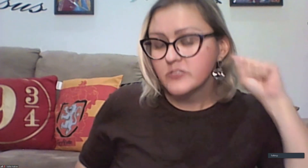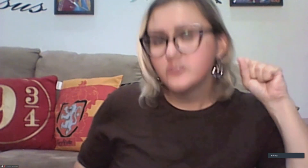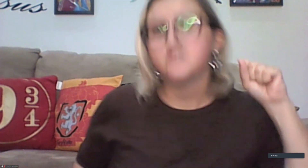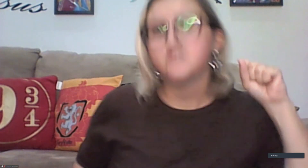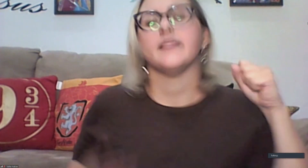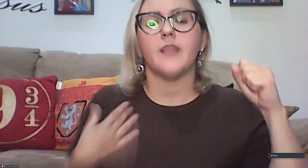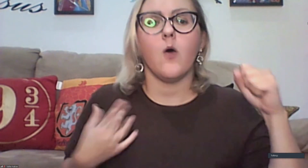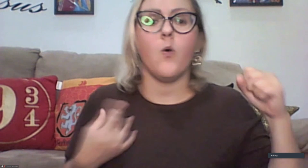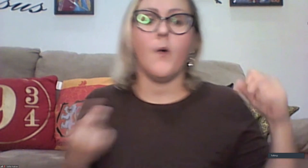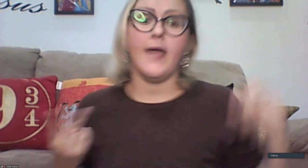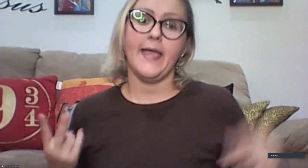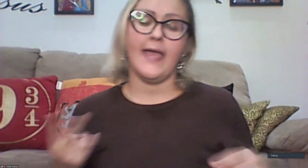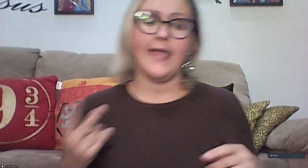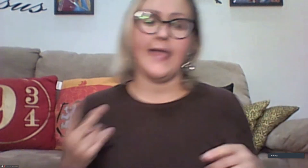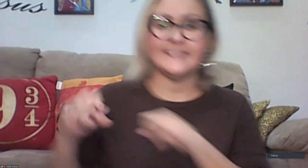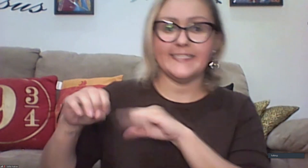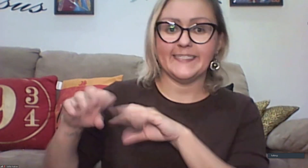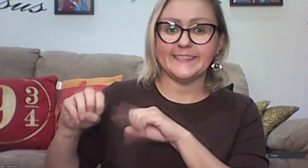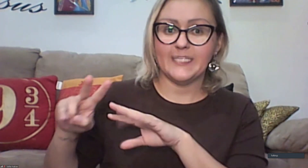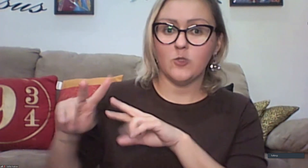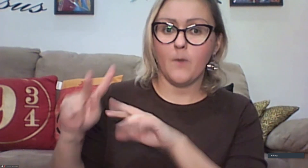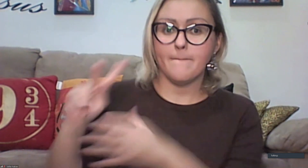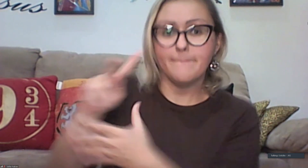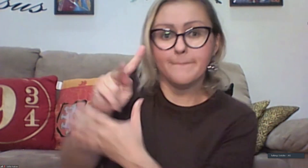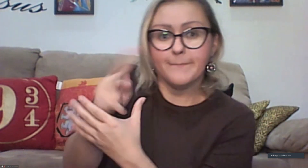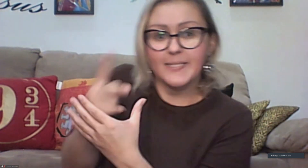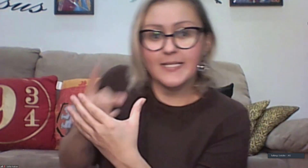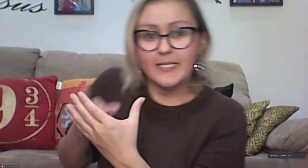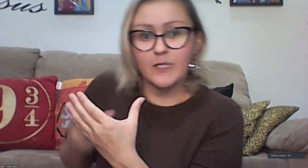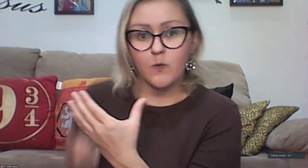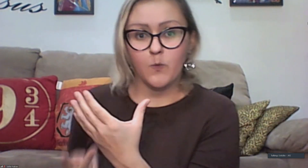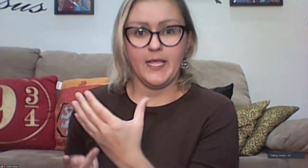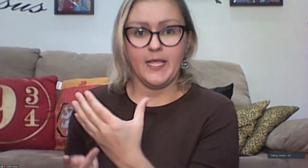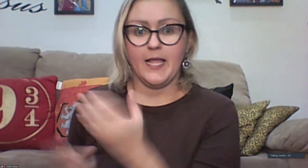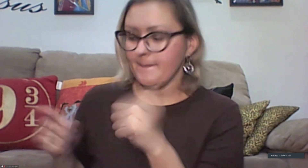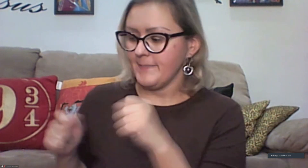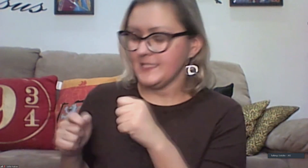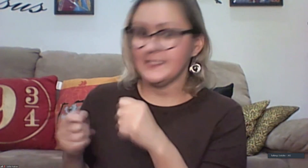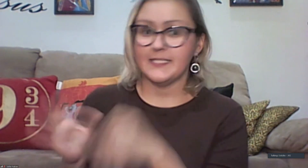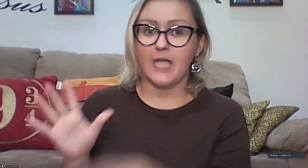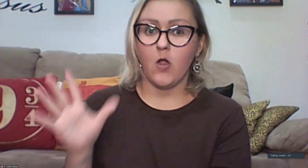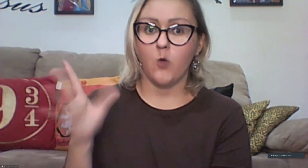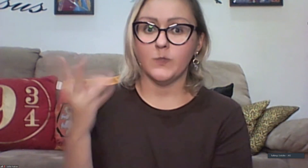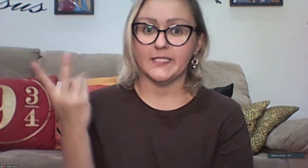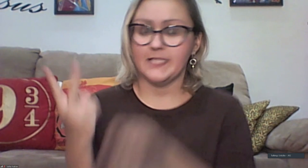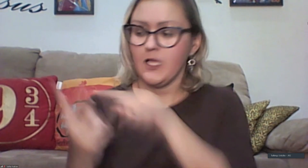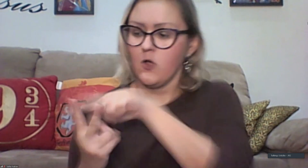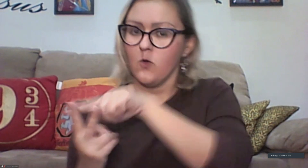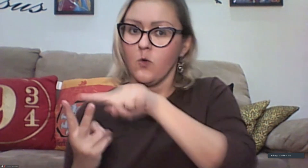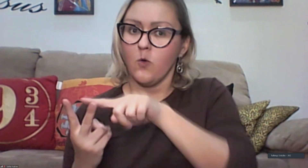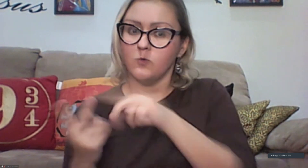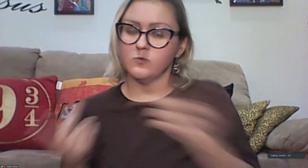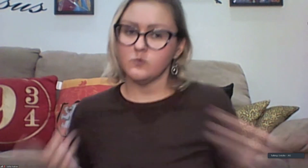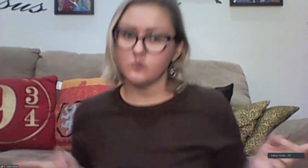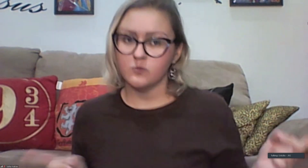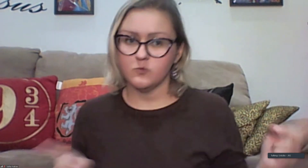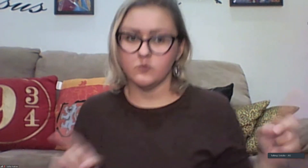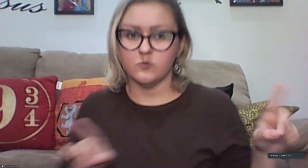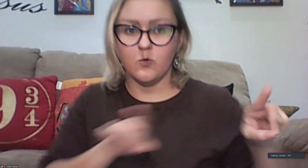ouvinte. Então a minha cultura é diferente da cultura dela, é uma cultura de ouvintes e eu tenho uma cultura surda. Então